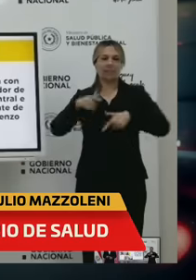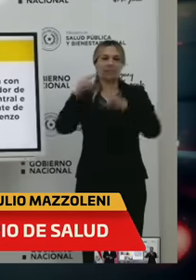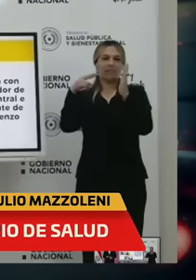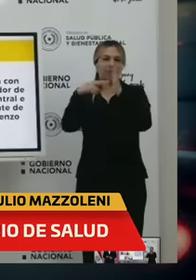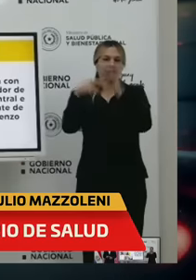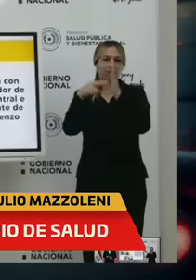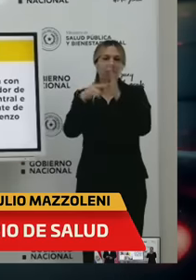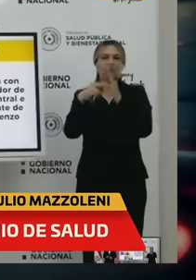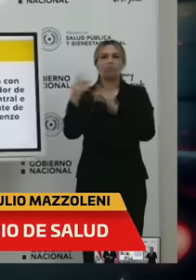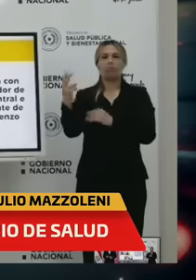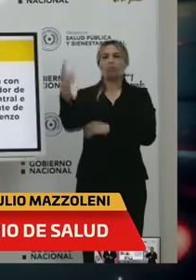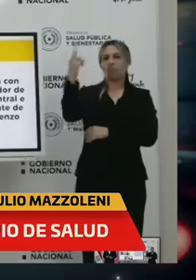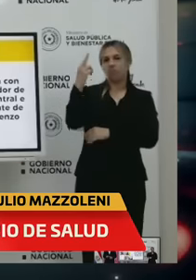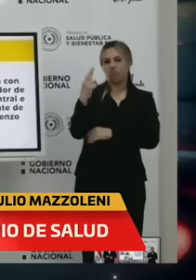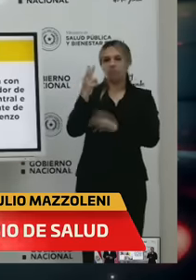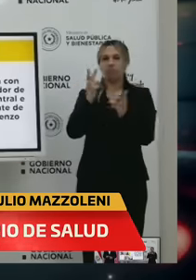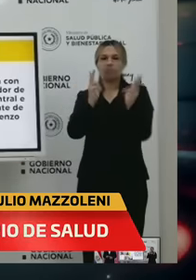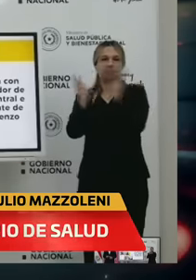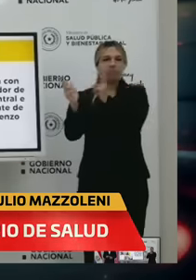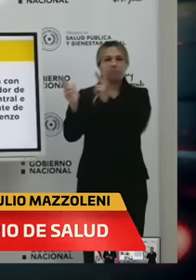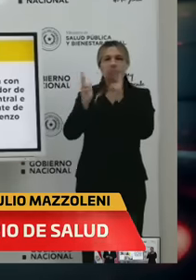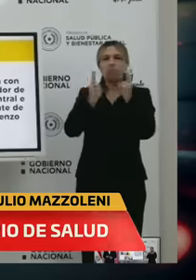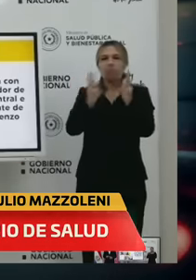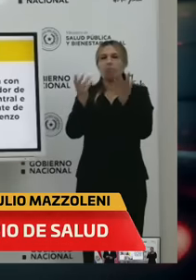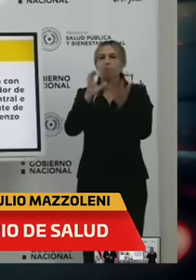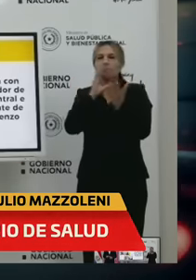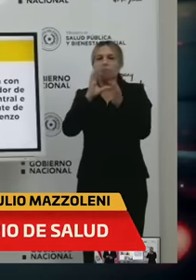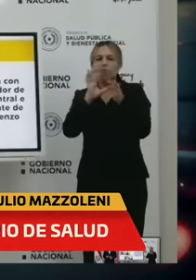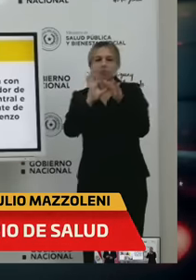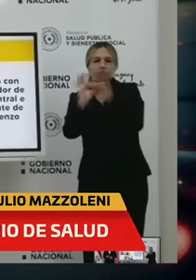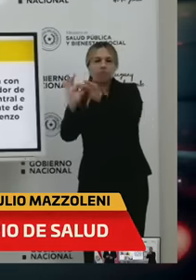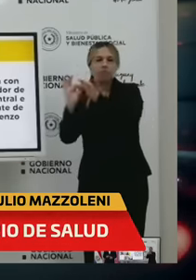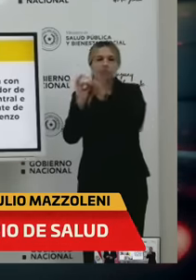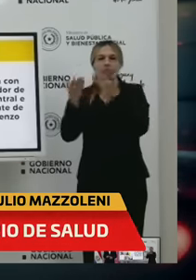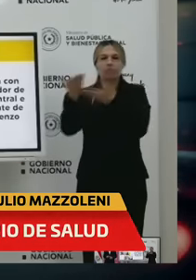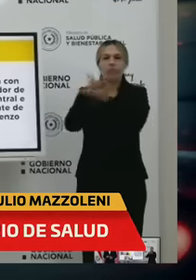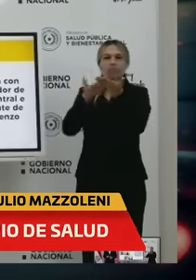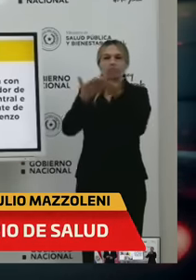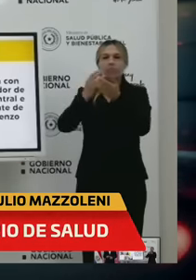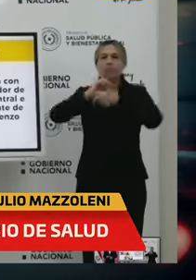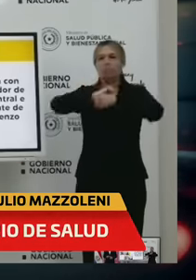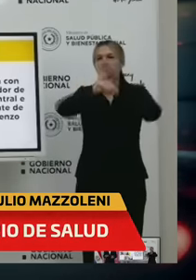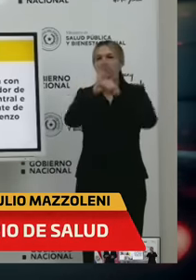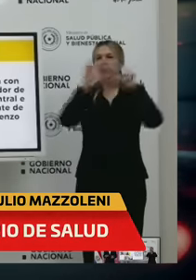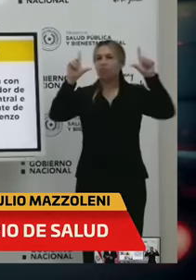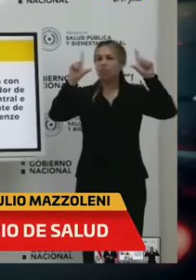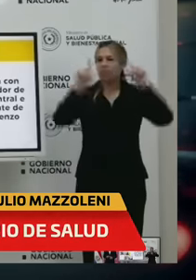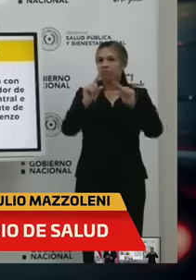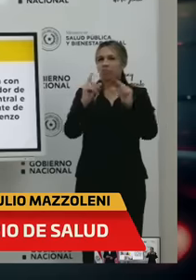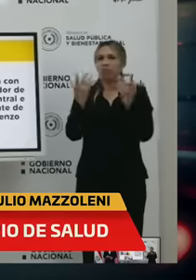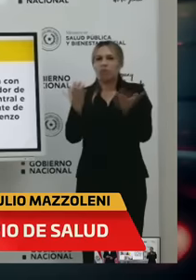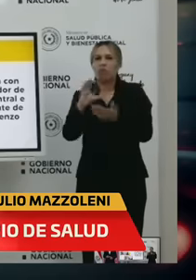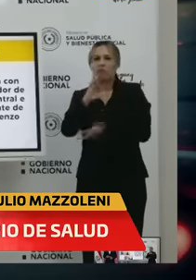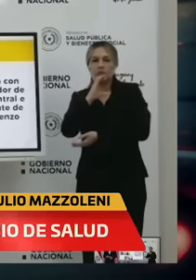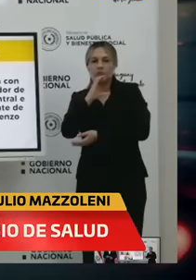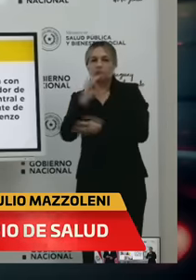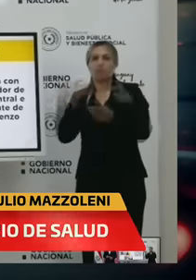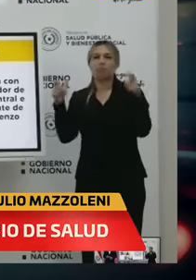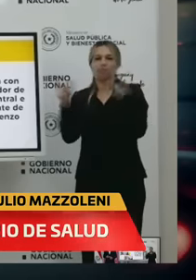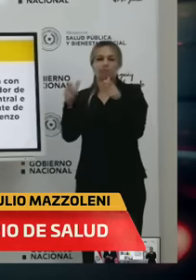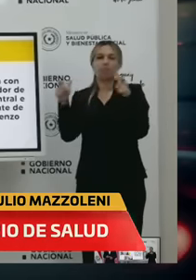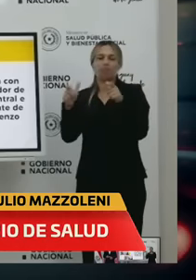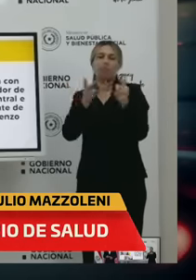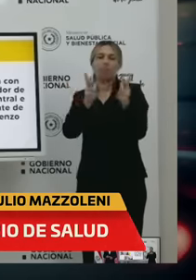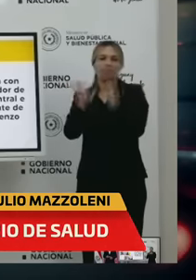poder armonizar estas medidas para poder mitigar la propagación del virus. Entonces hemos tenido